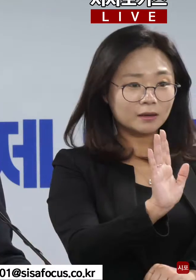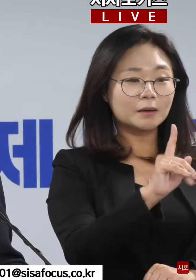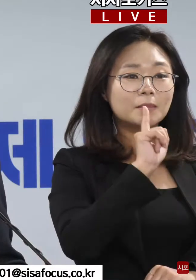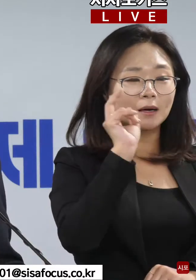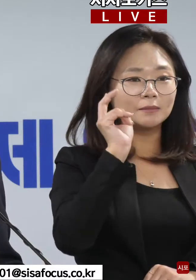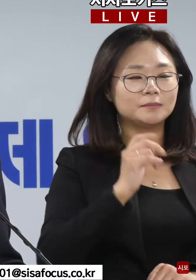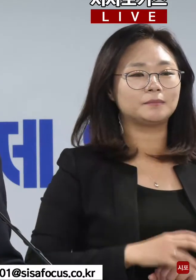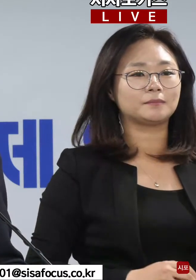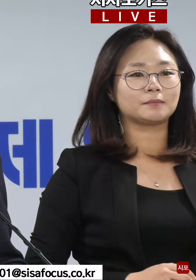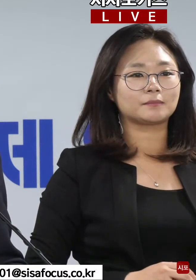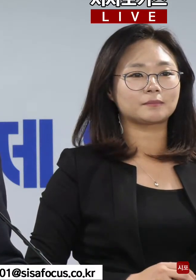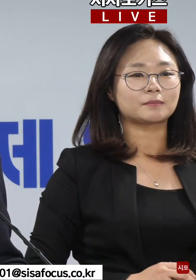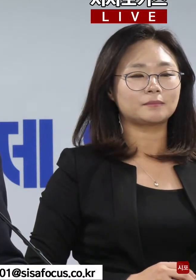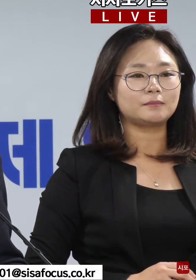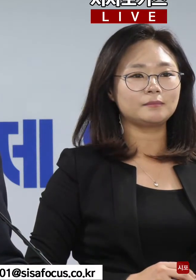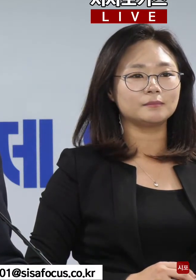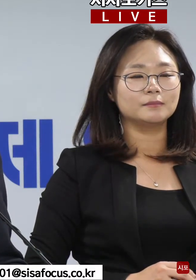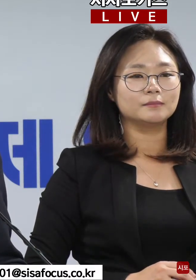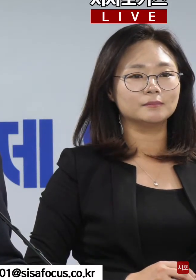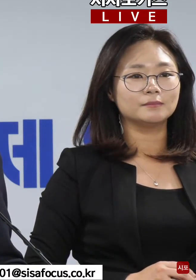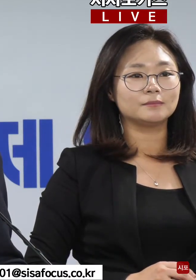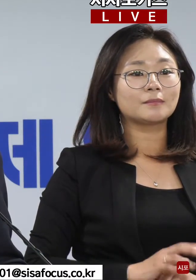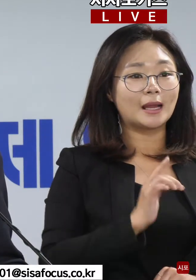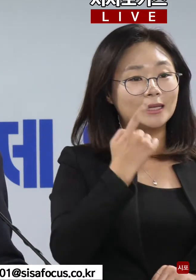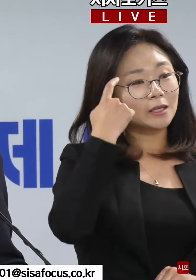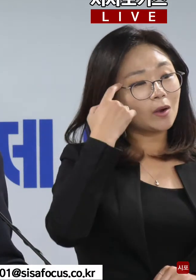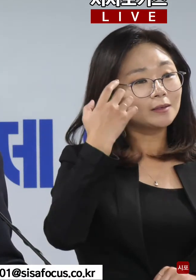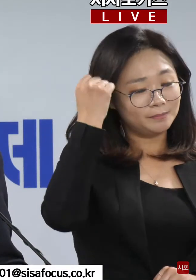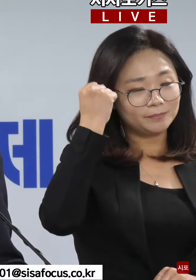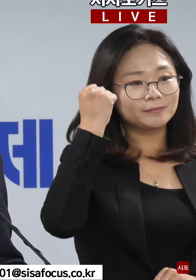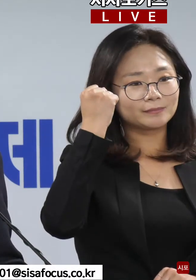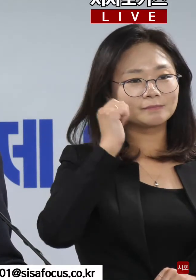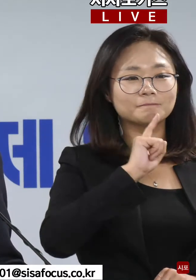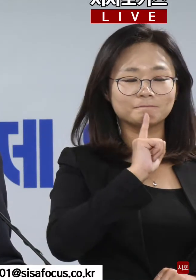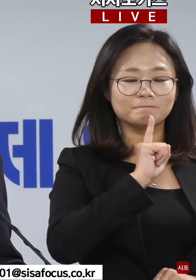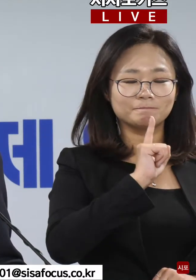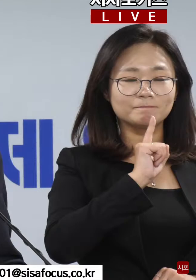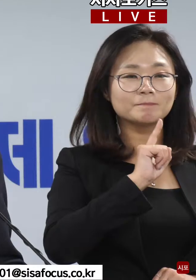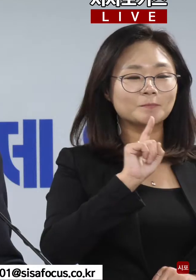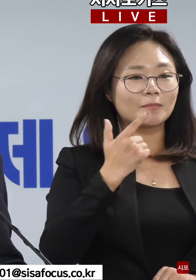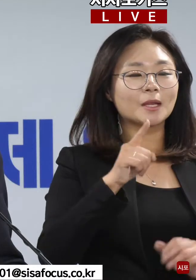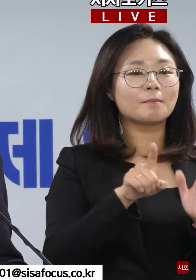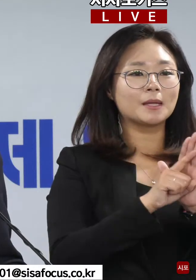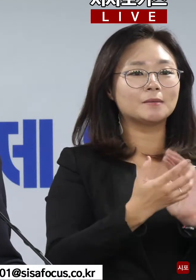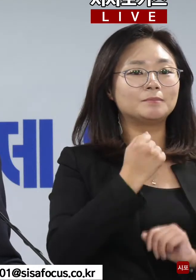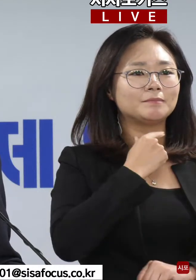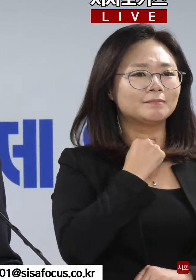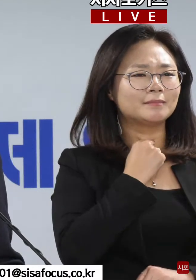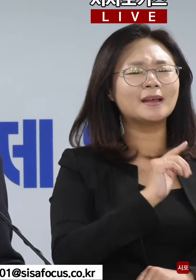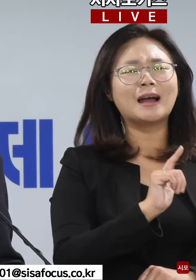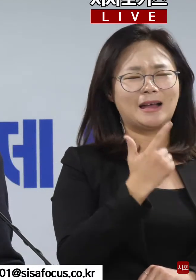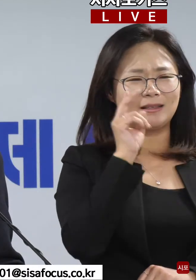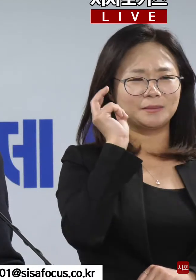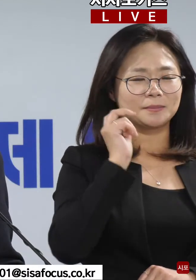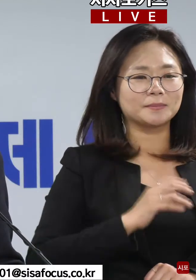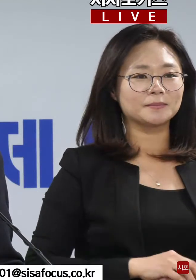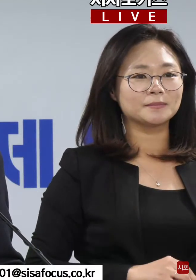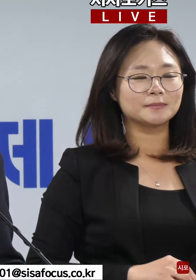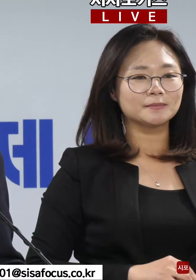아닙니다. 이럴 가능성이 많아서 저는 아닐 거라고 생각하고 아닐 거라고 믿고 싶습니다. 설마 이런 제안을